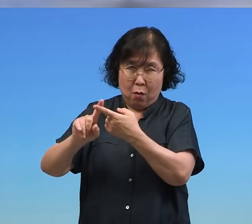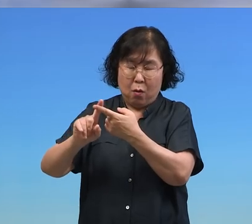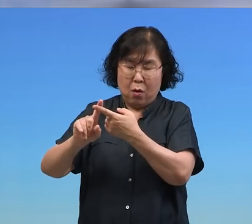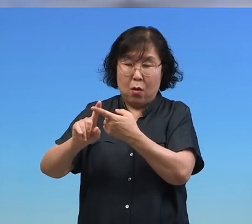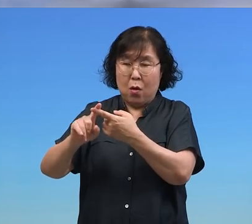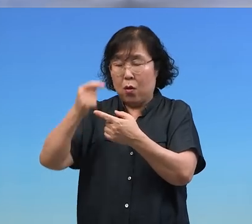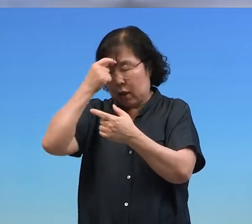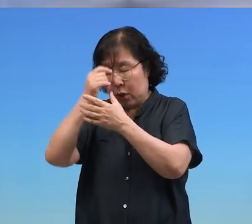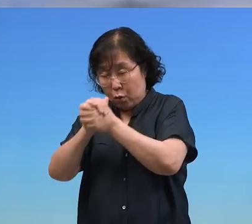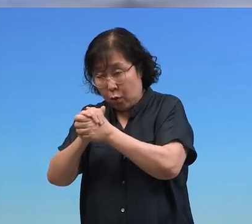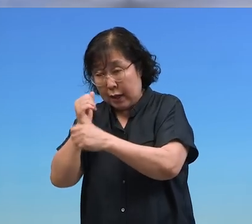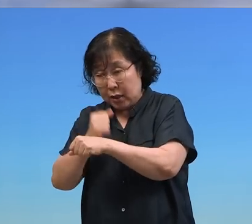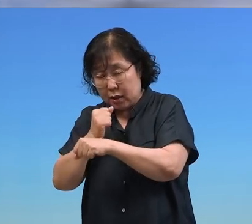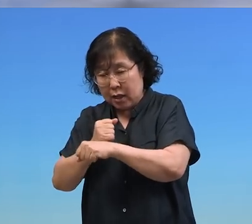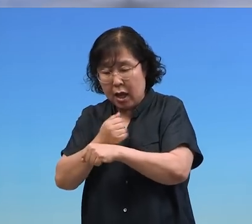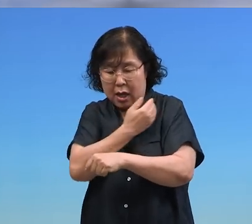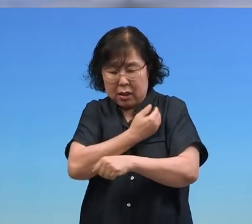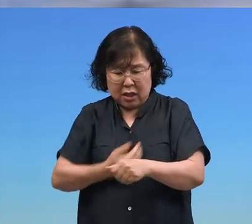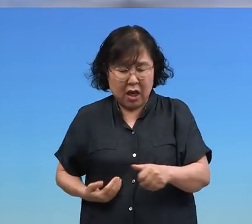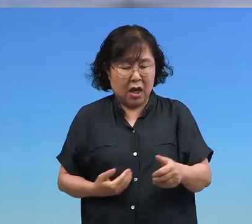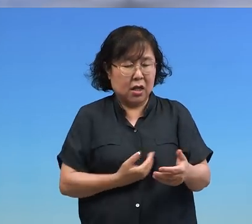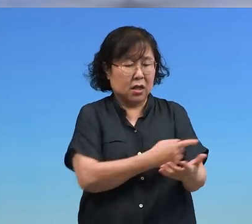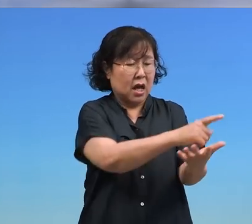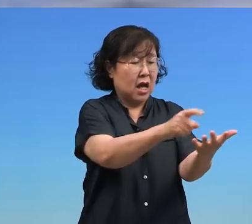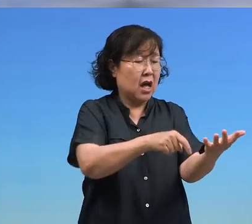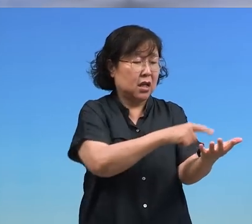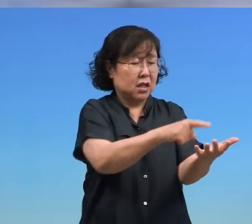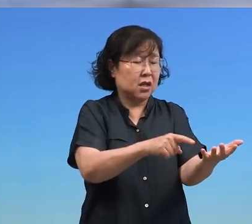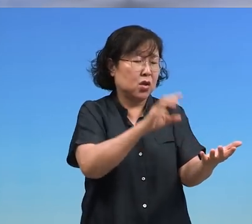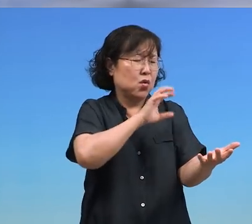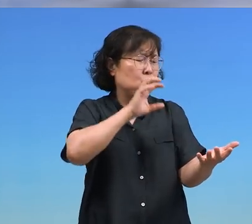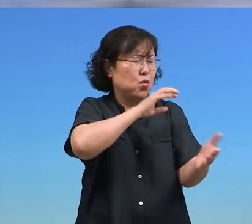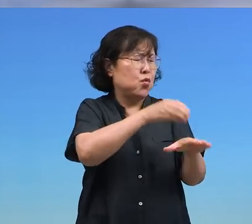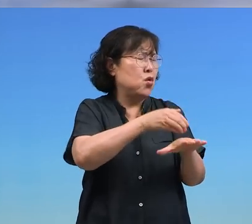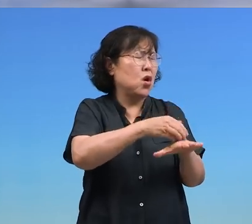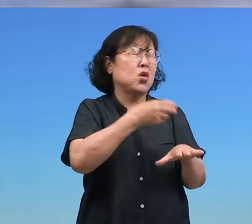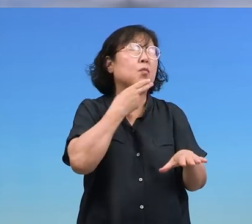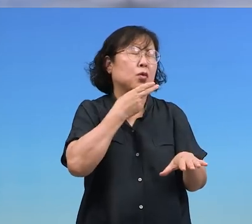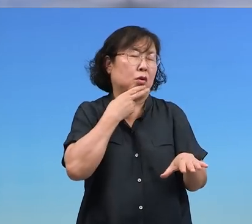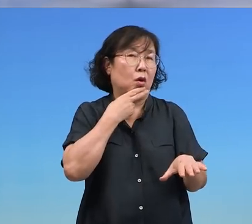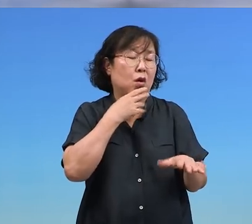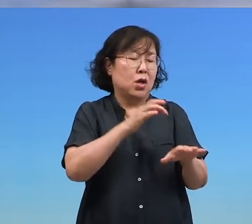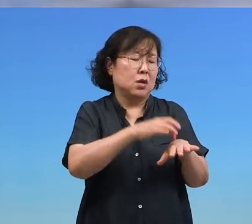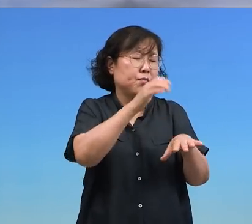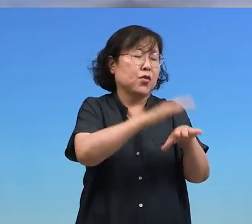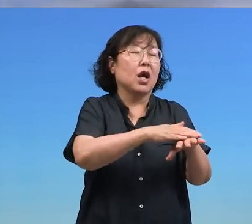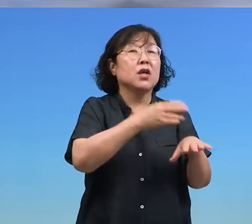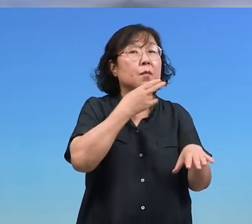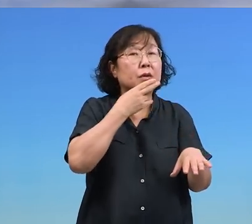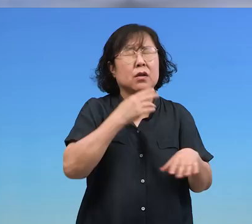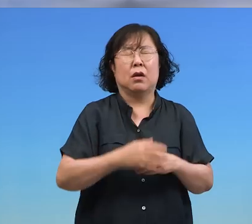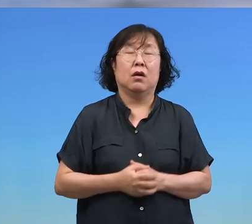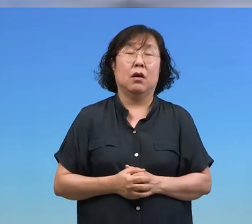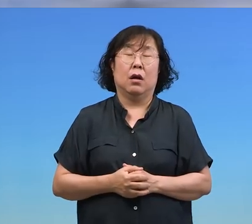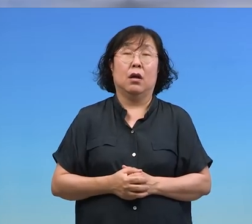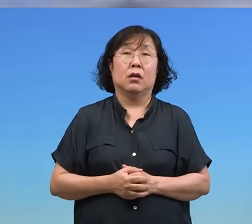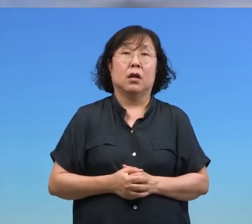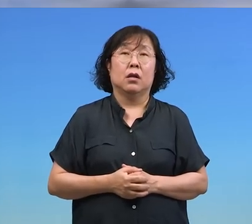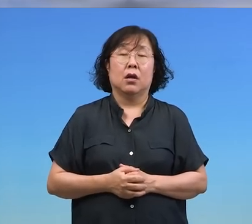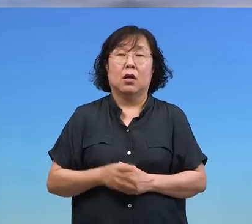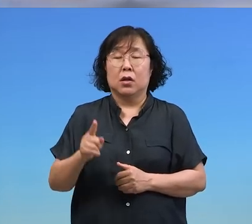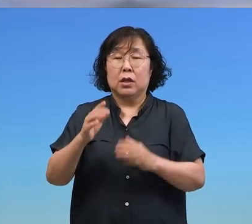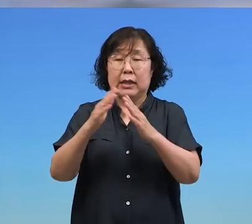습관이 안 된 거예요 습관이 제자들에게 이 기도 훈련이 안 된 거예요 여러분 어떤 집안에 문제가